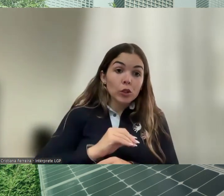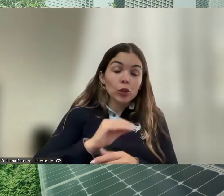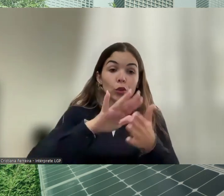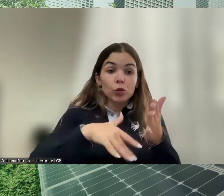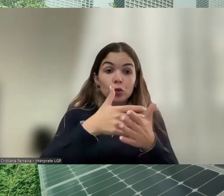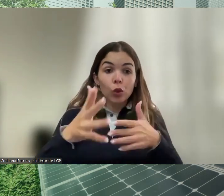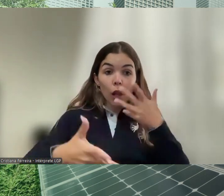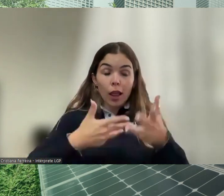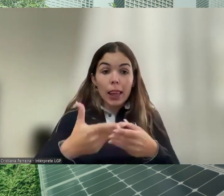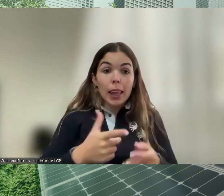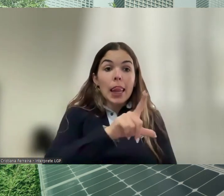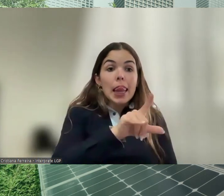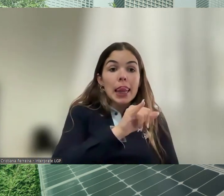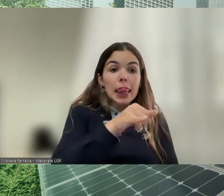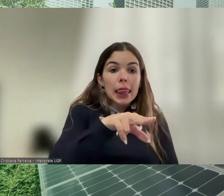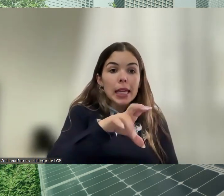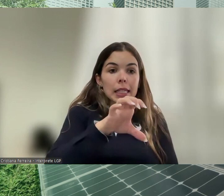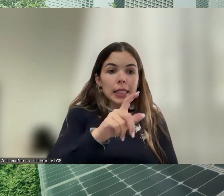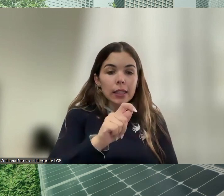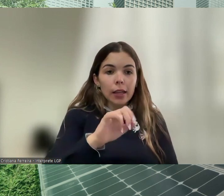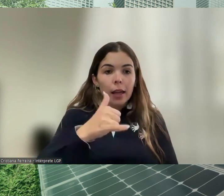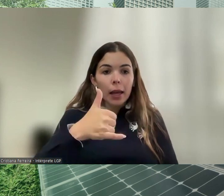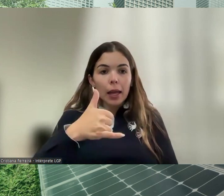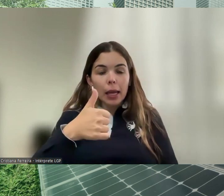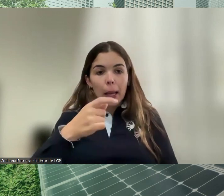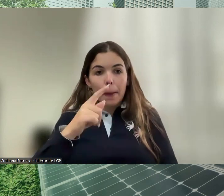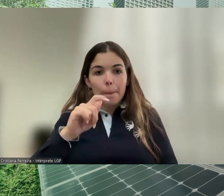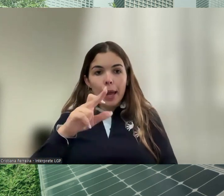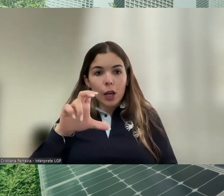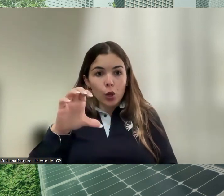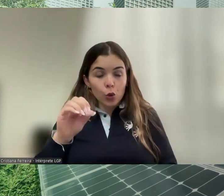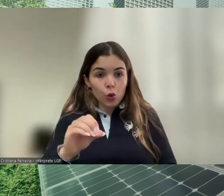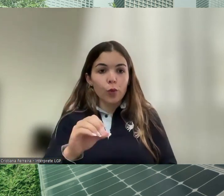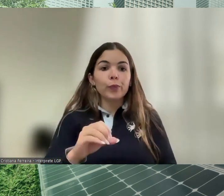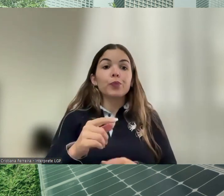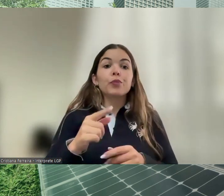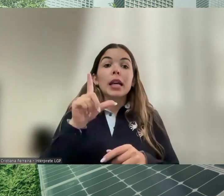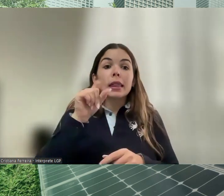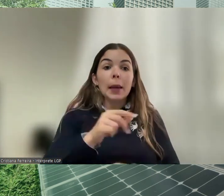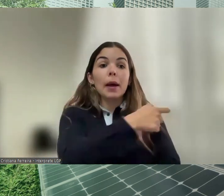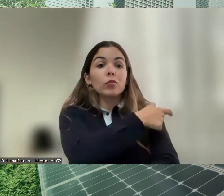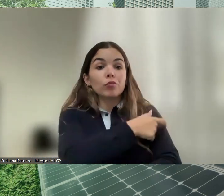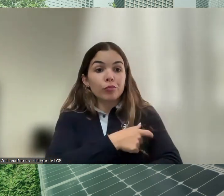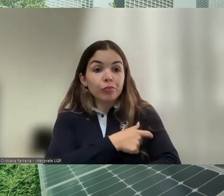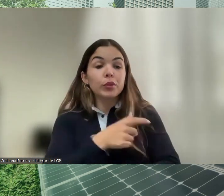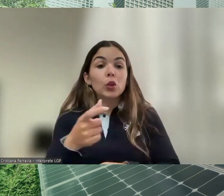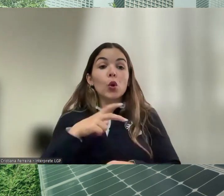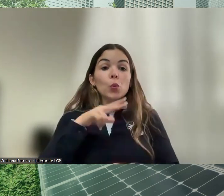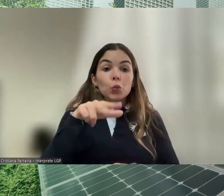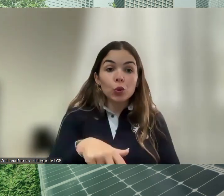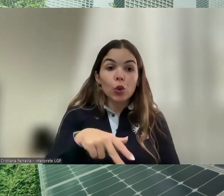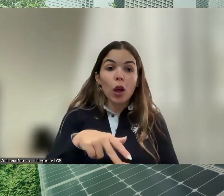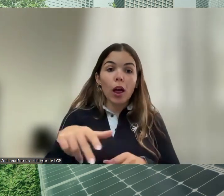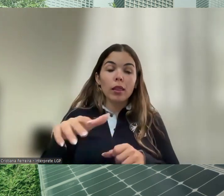Lince Ibérico. Além disso, tem representado Portugal em fóruns internacionais, como o Comitê de Património Mundial e a CITES,